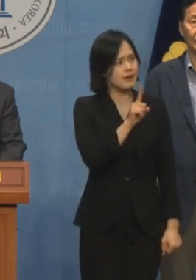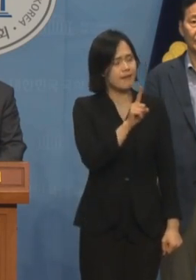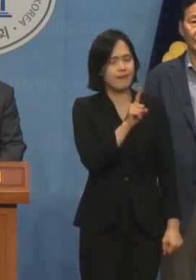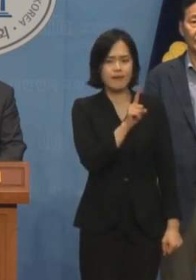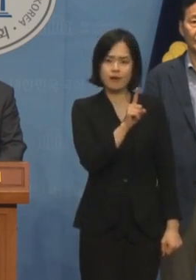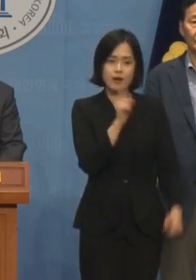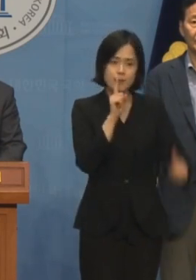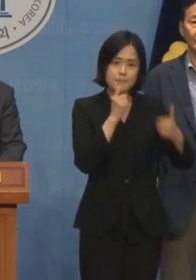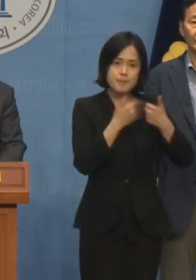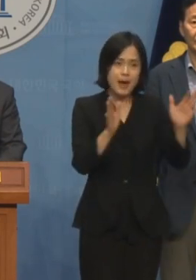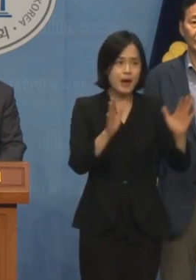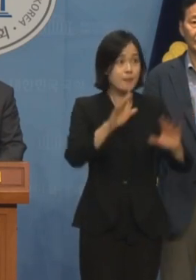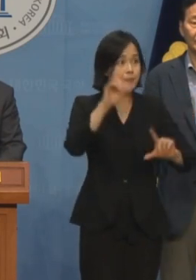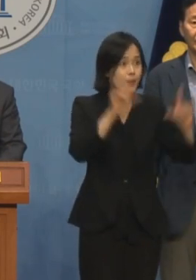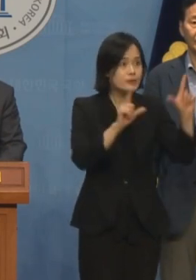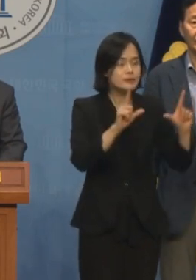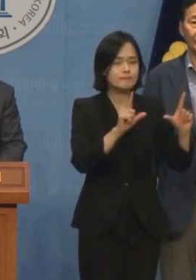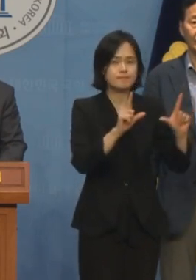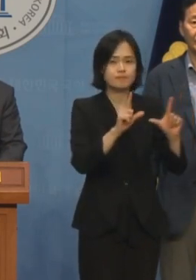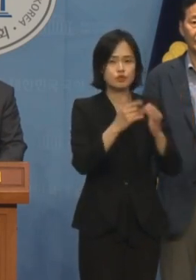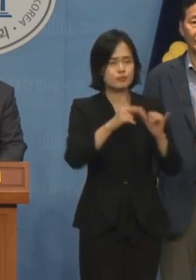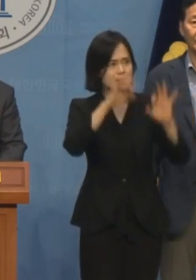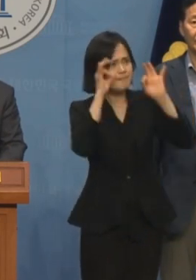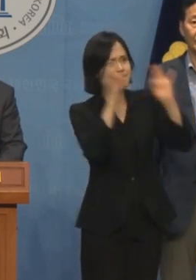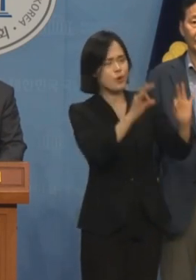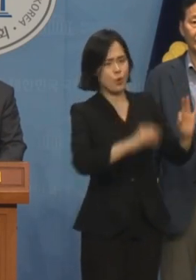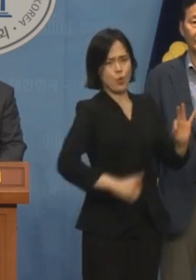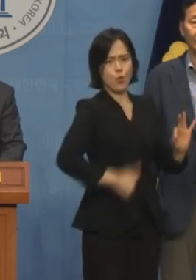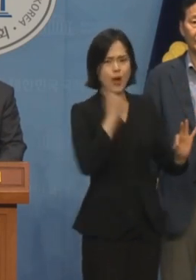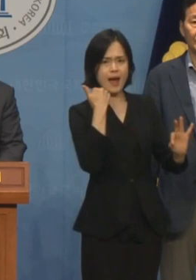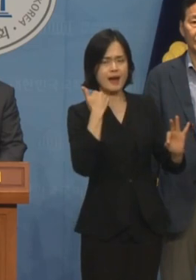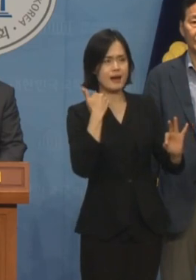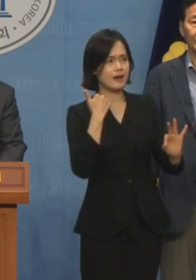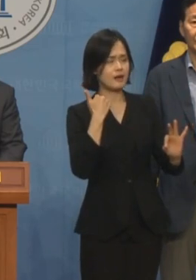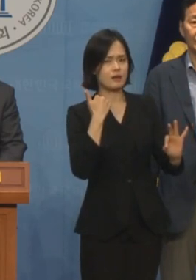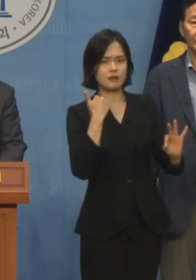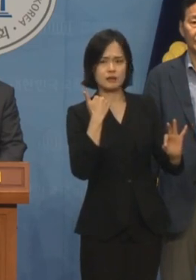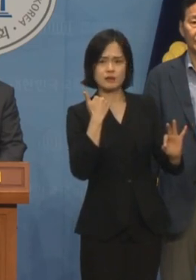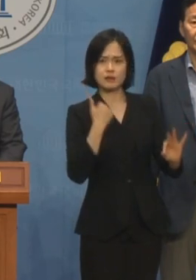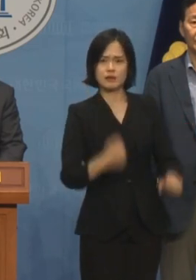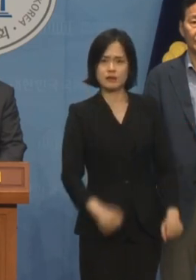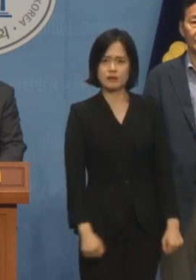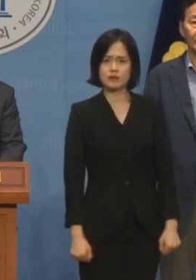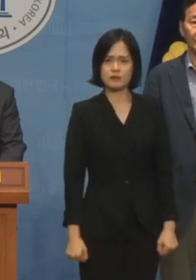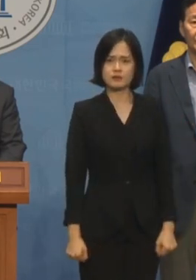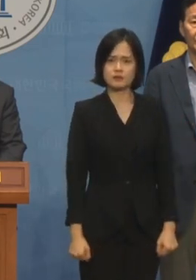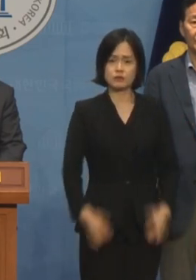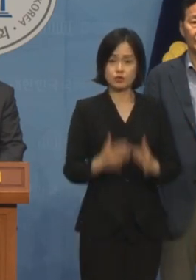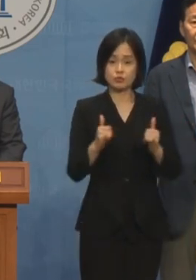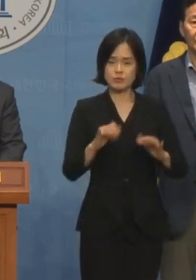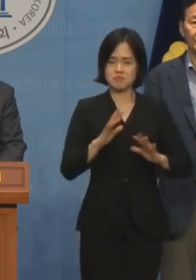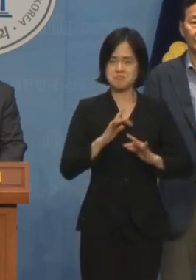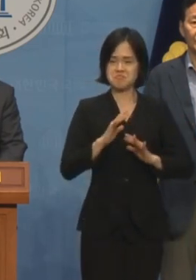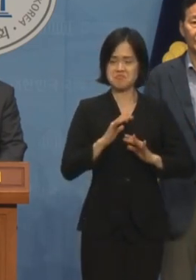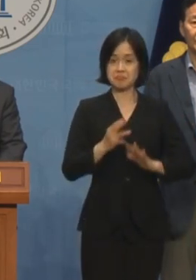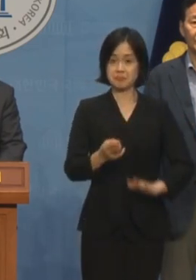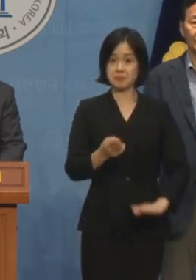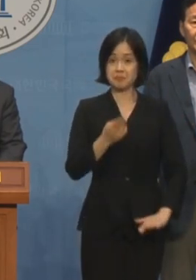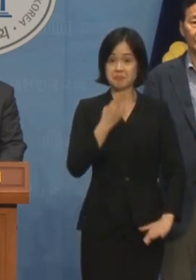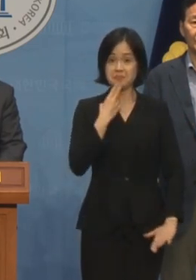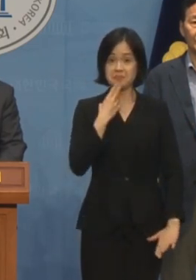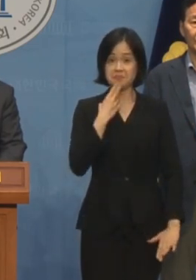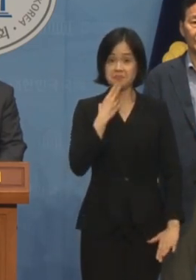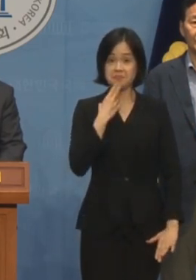말이 없을 것입니다. 절대 다수 의석을 무기로 국민을 두려워하지 않는 민주당이